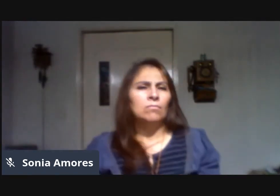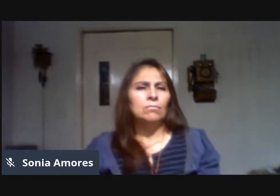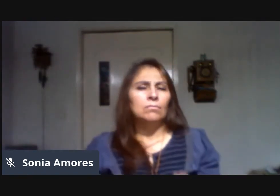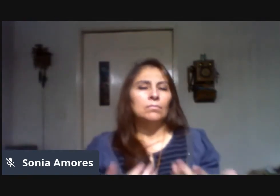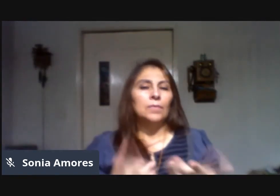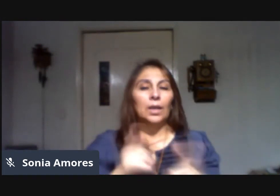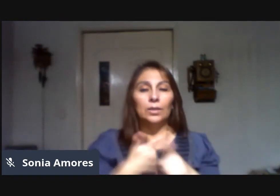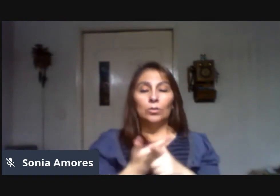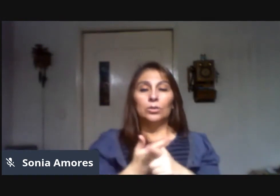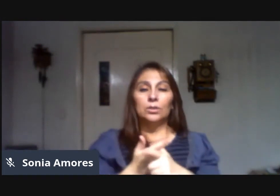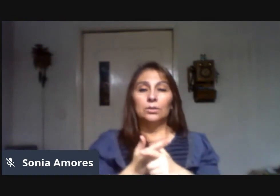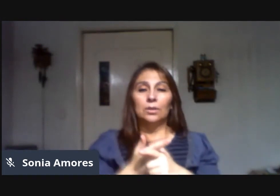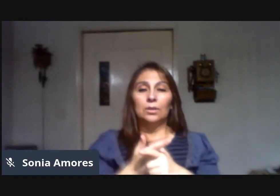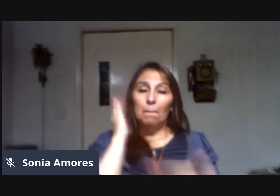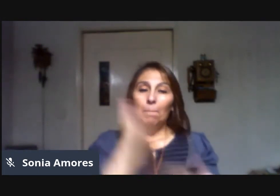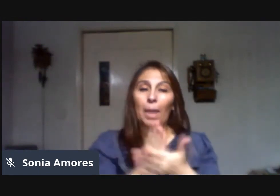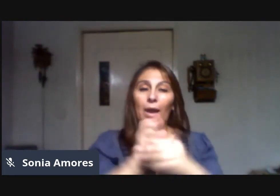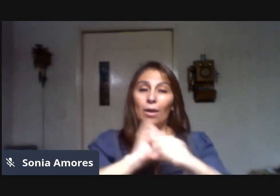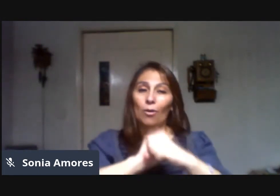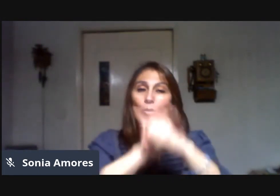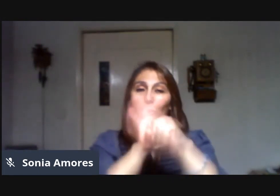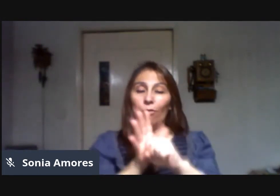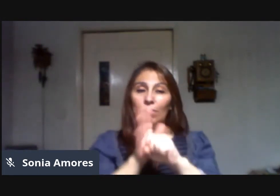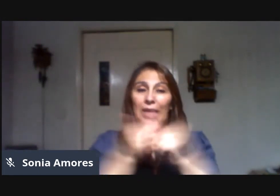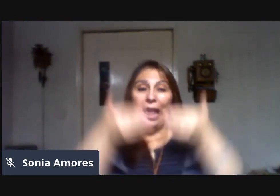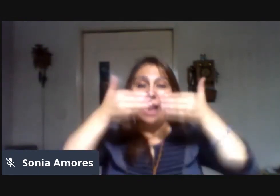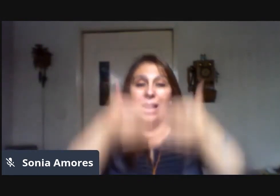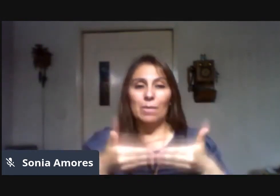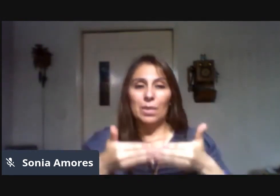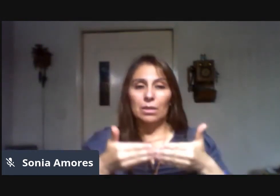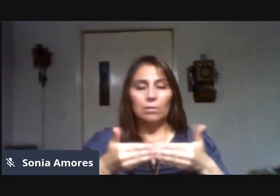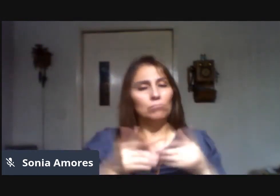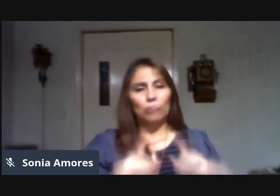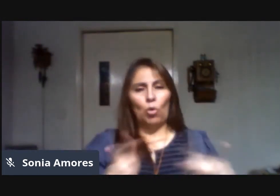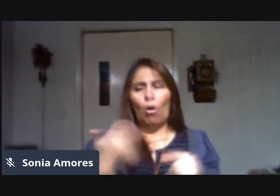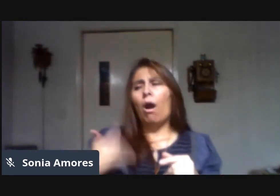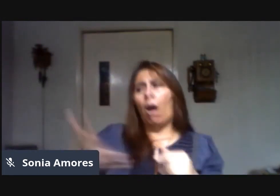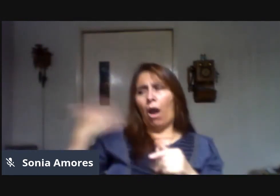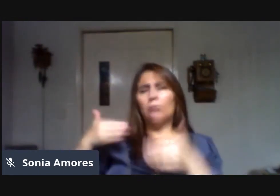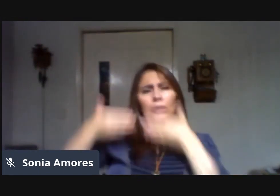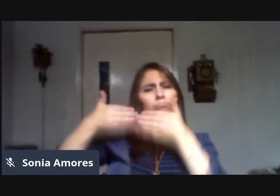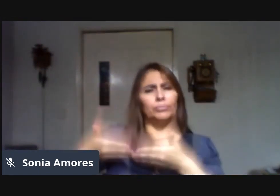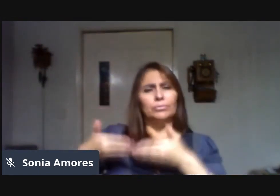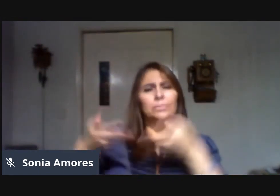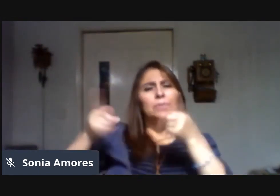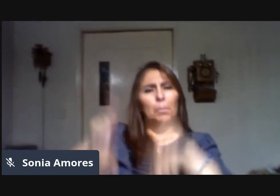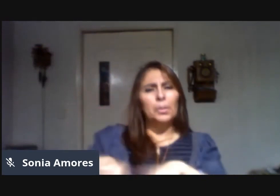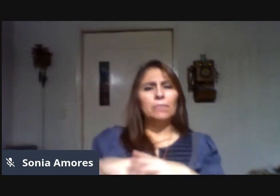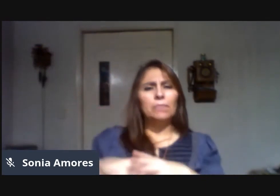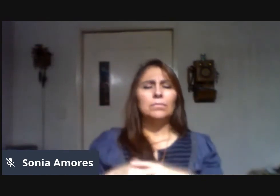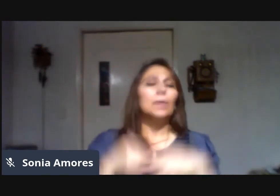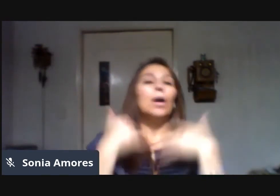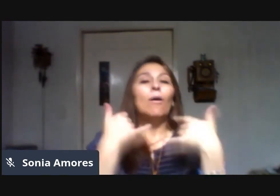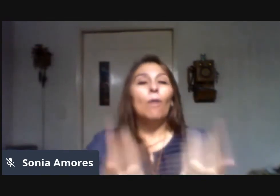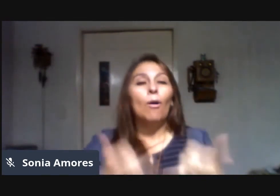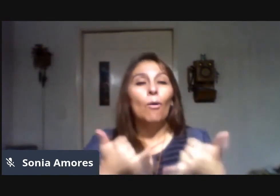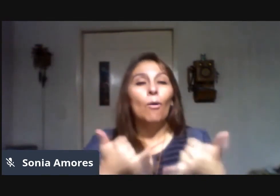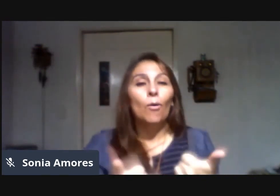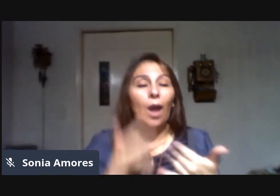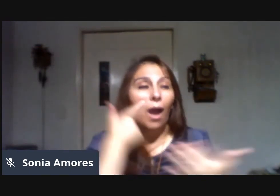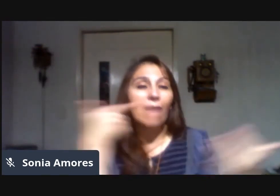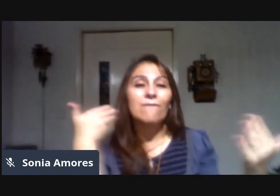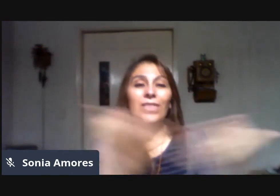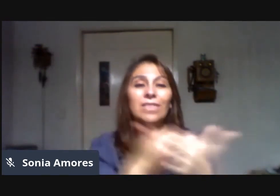no nos ha limitado porque ya veníamos con las limitaciones. Lo que pasa es que este momento lo que ha hecho es poner en